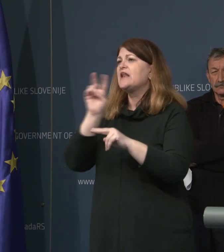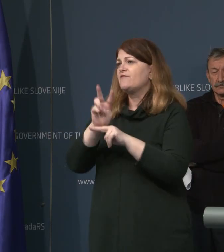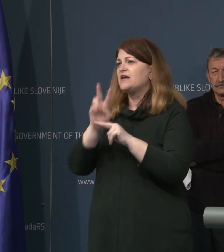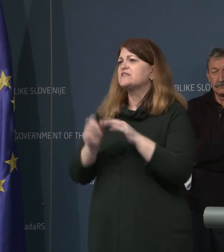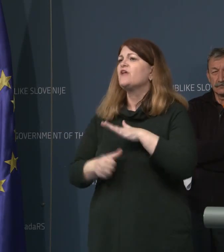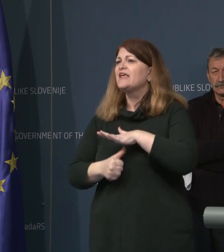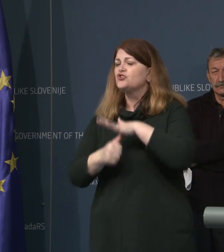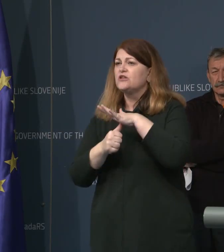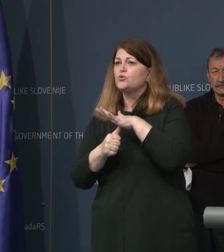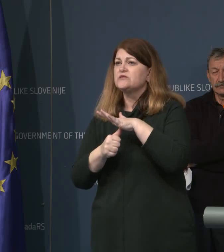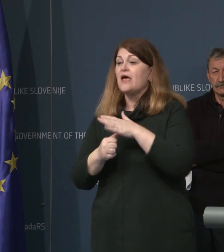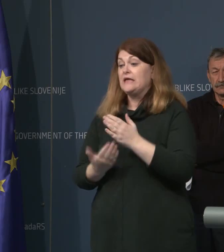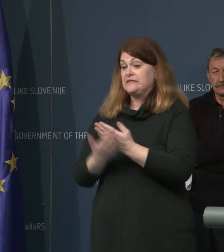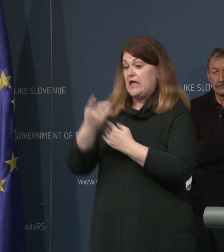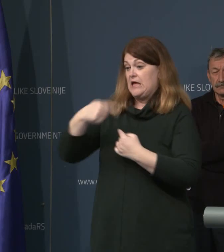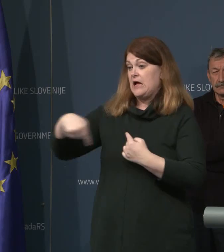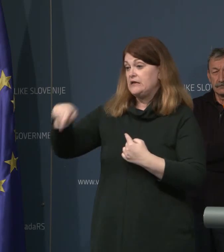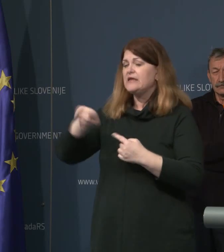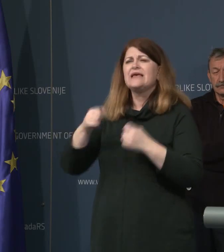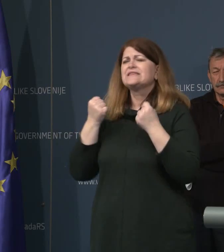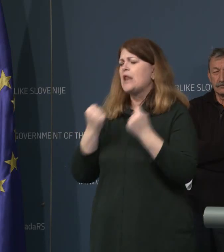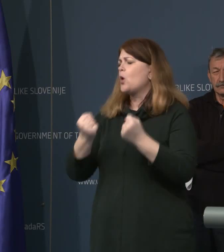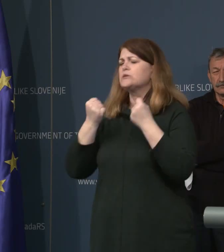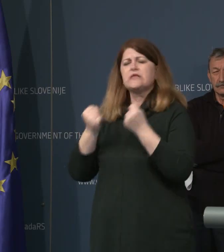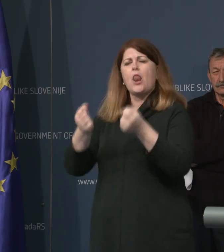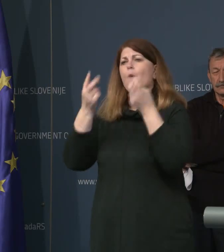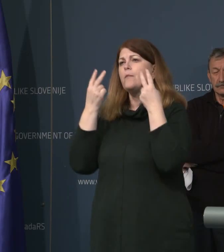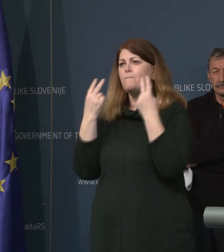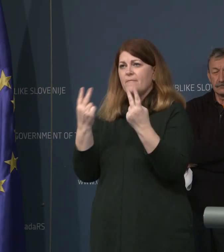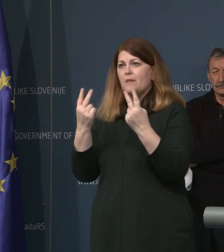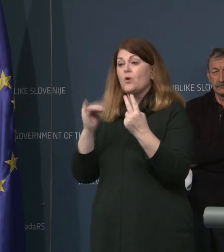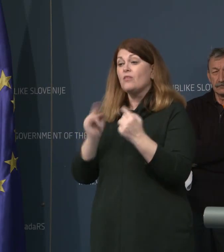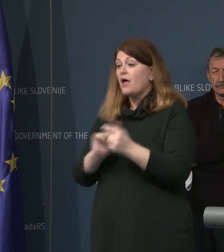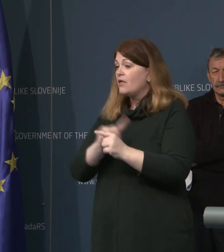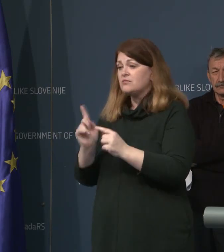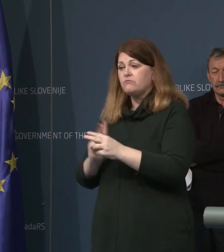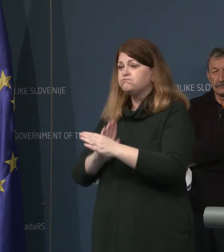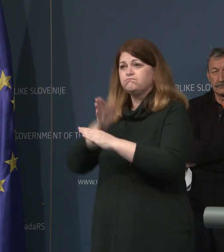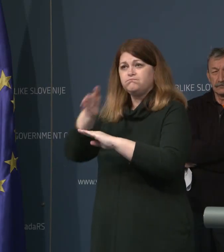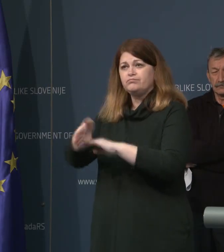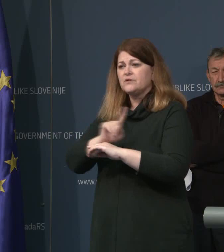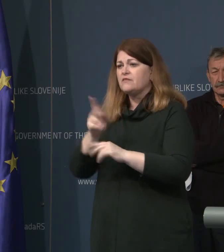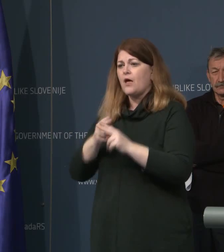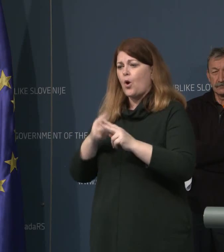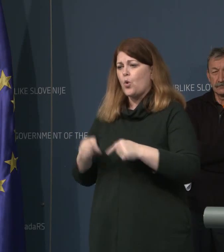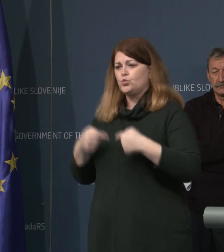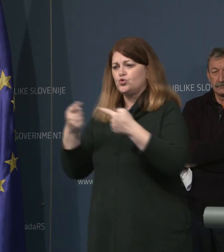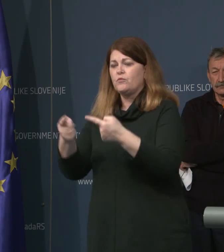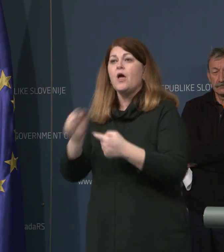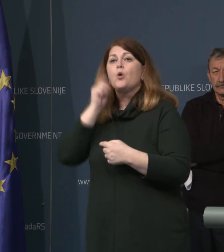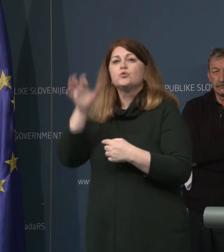socialno-varstvenih inštitucijah, zanje je zelo, zelo pomembno, da k njim res ne vnesemo okužbe. Vsak